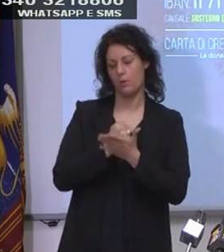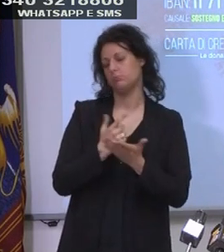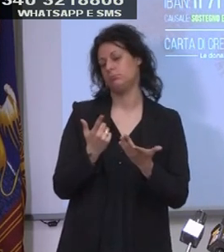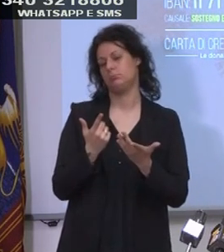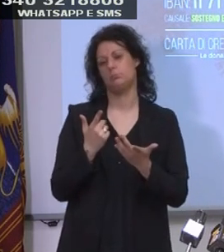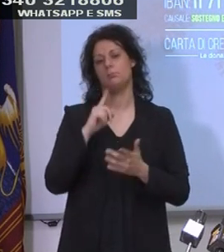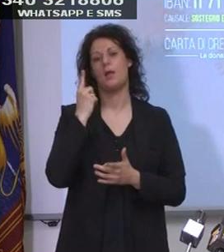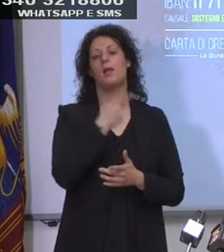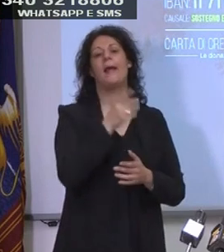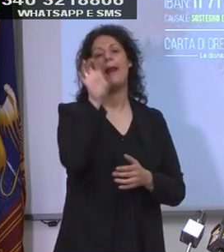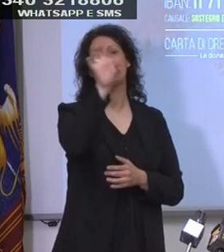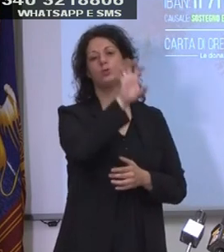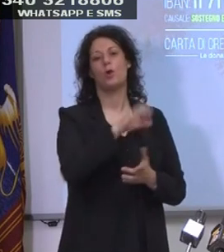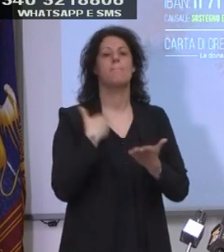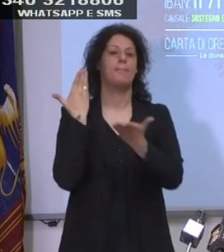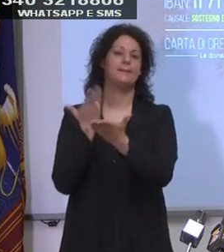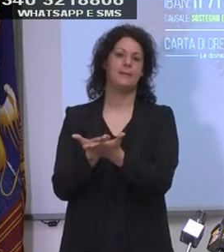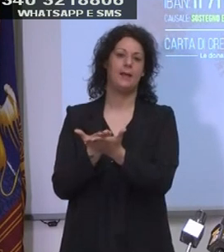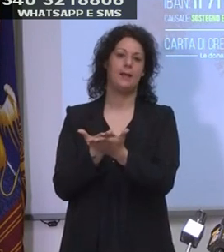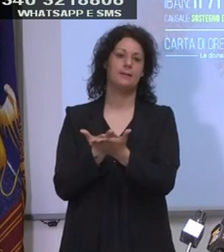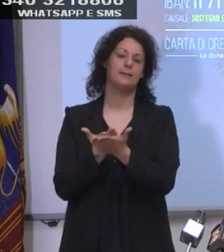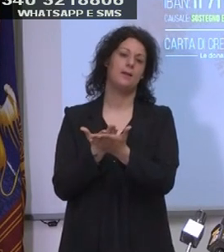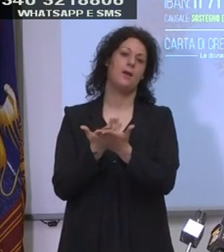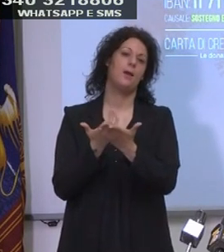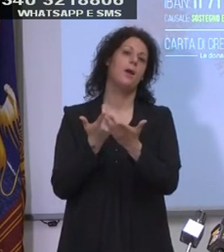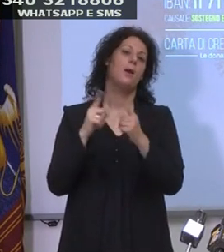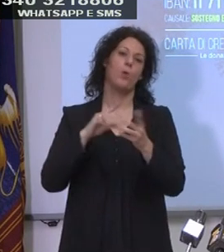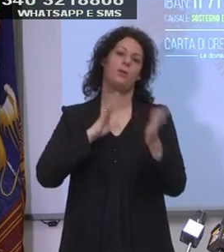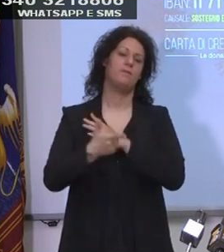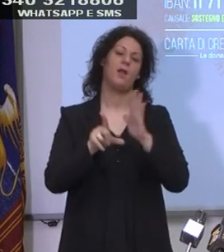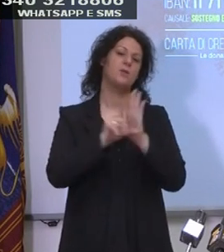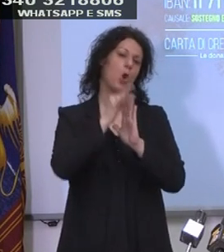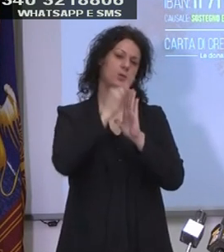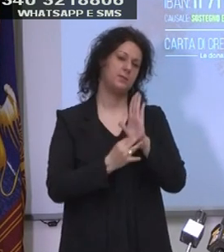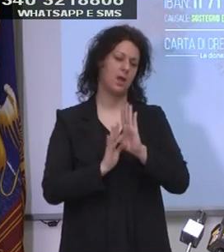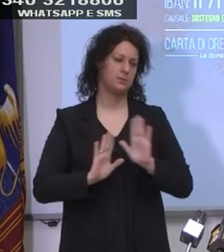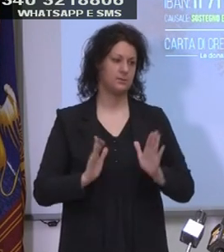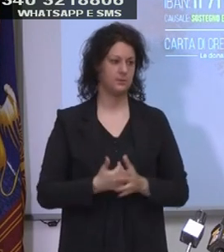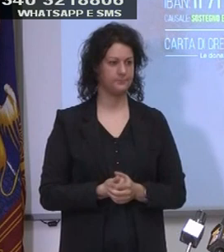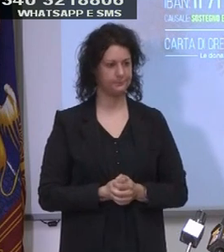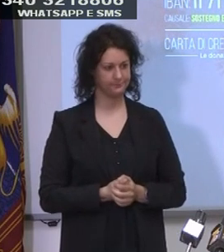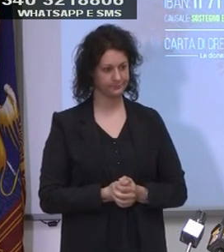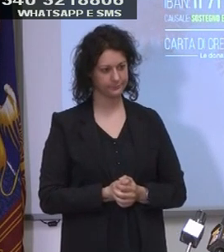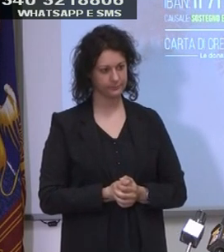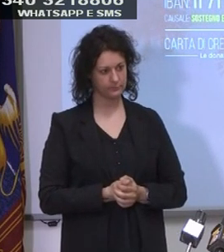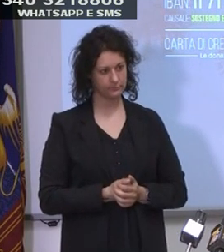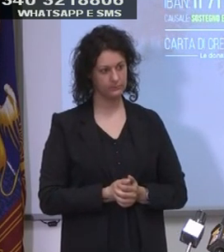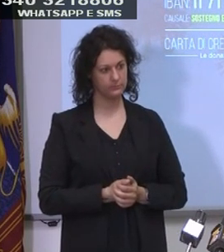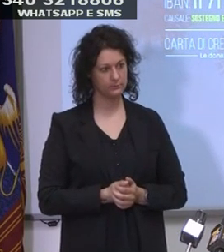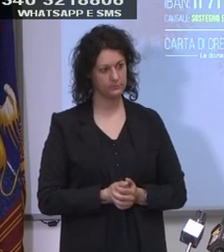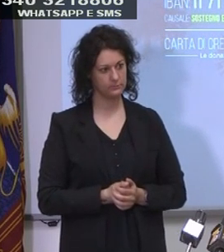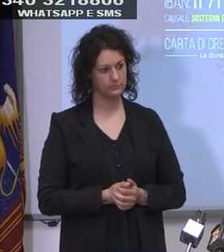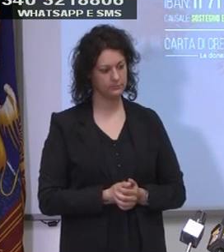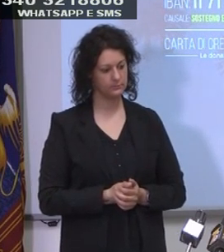presentano e casomai si potrà negoziare informalmente, ma poi si fa l'ordinanza. Bellini, la voce di Rovigo, il direttore, buongiorno